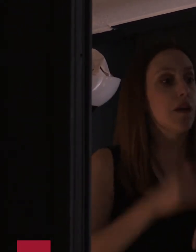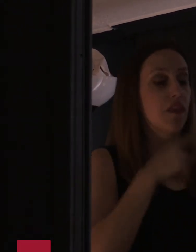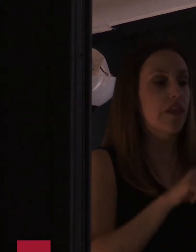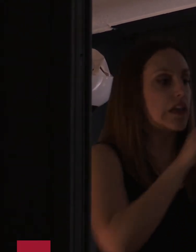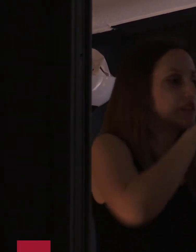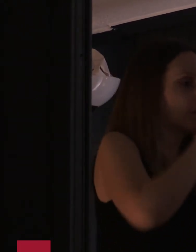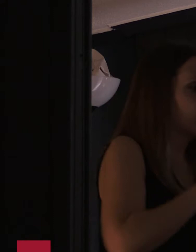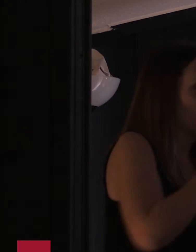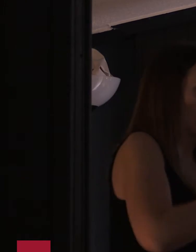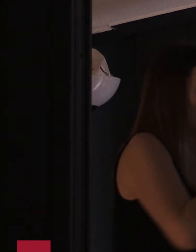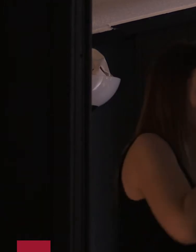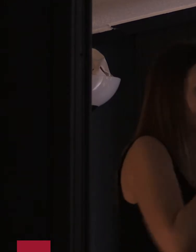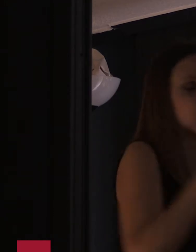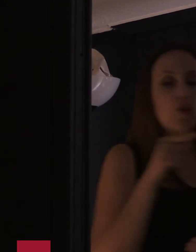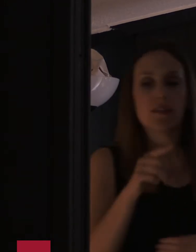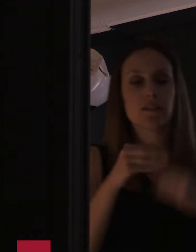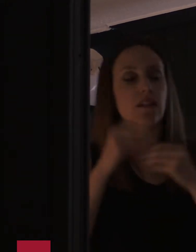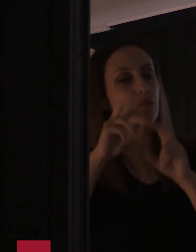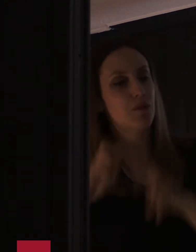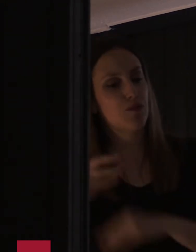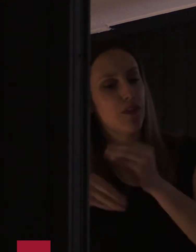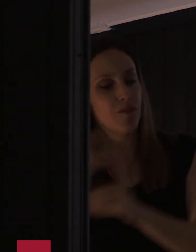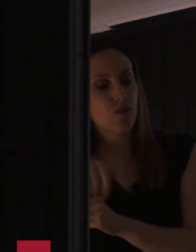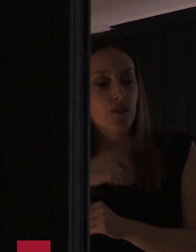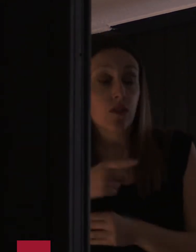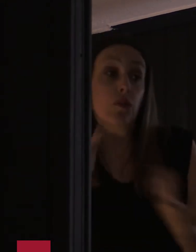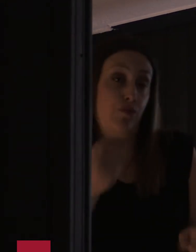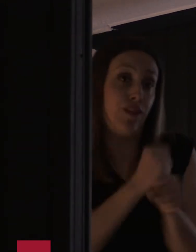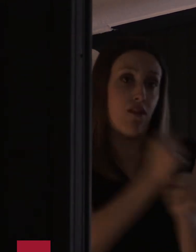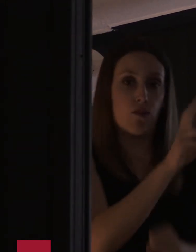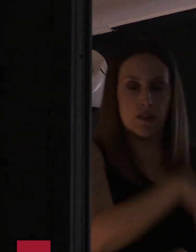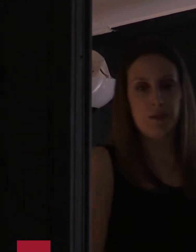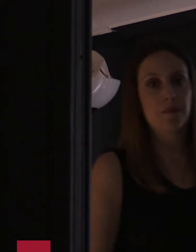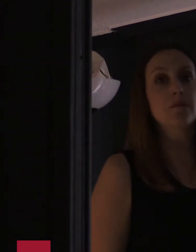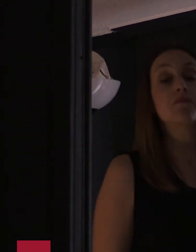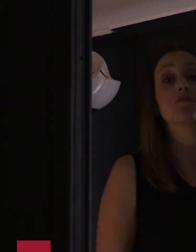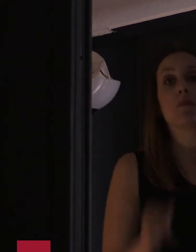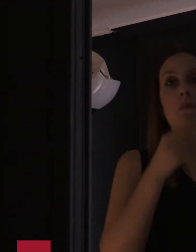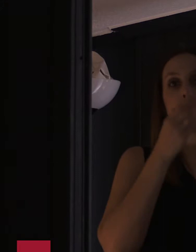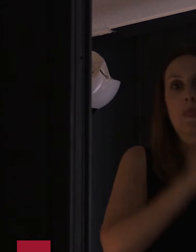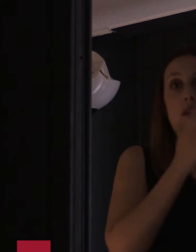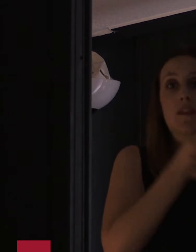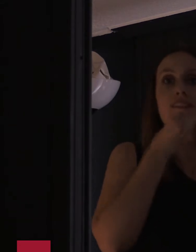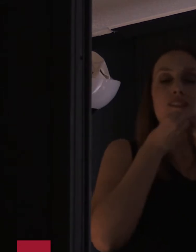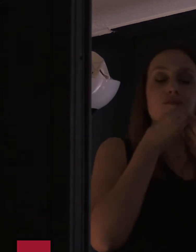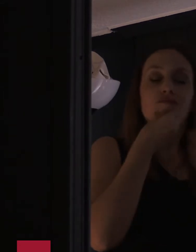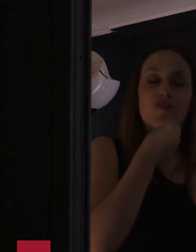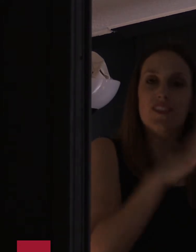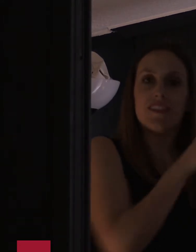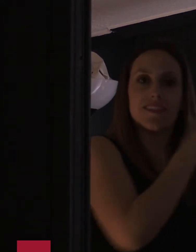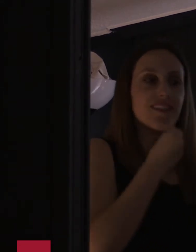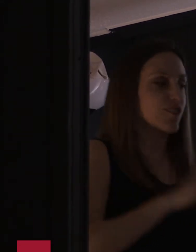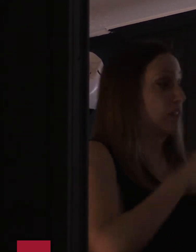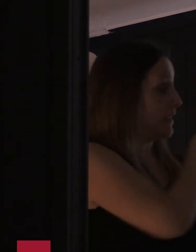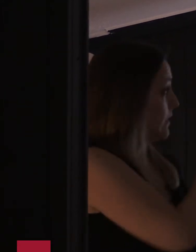hacer. Bueno, pues forma parte del trabajo. Hay otra parte bonita de esta historia, que es esta de aquí. Excepto